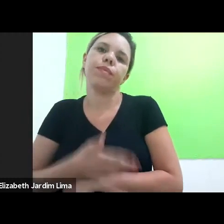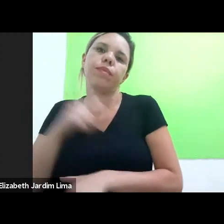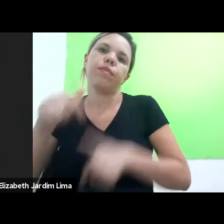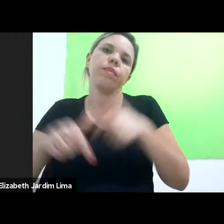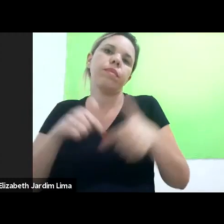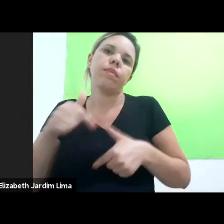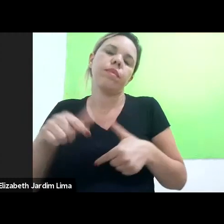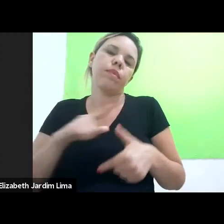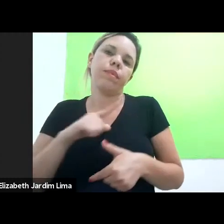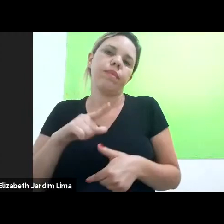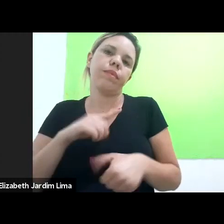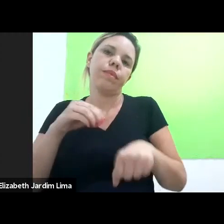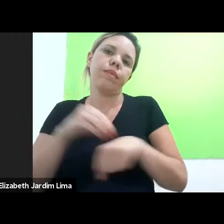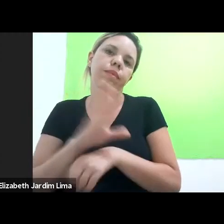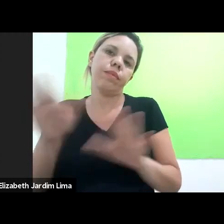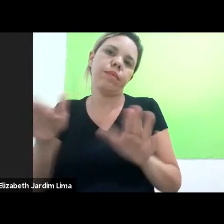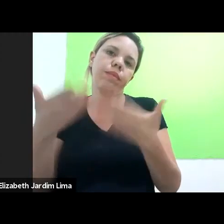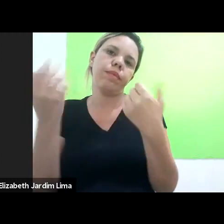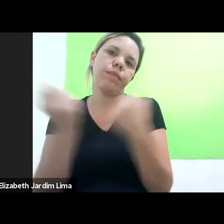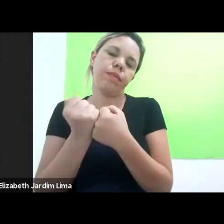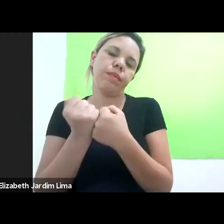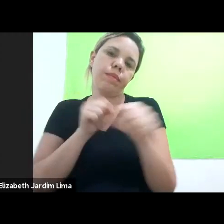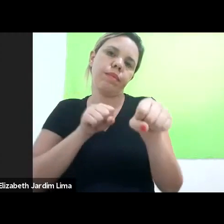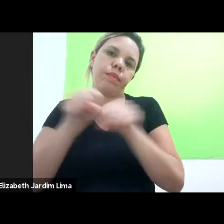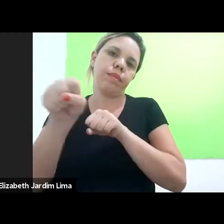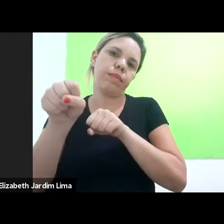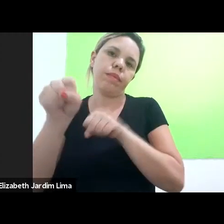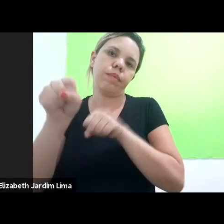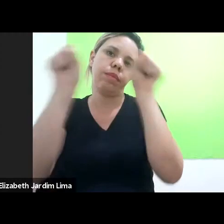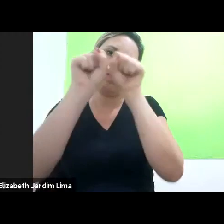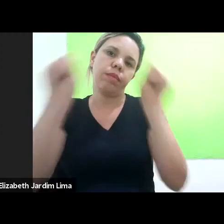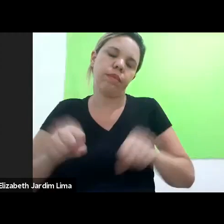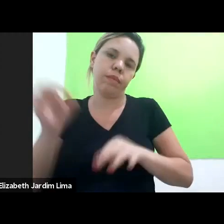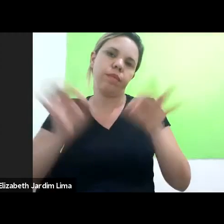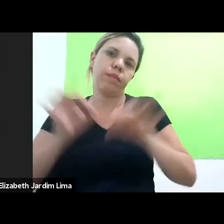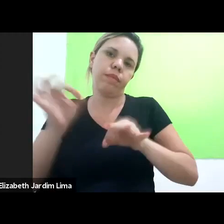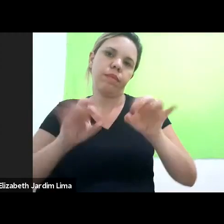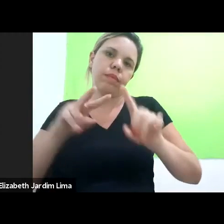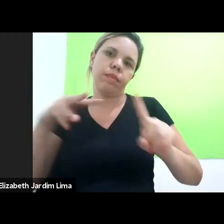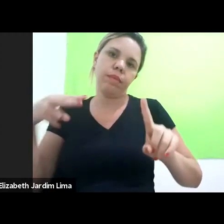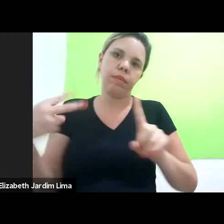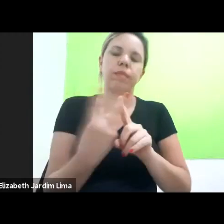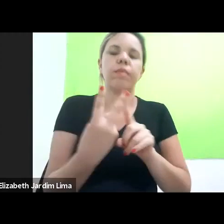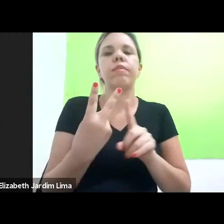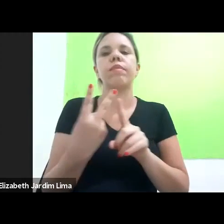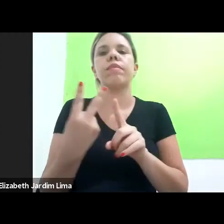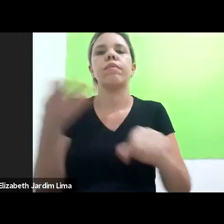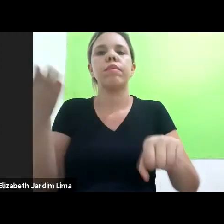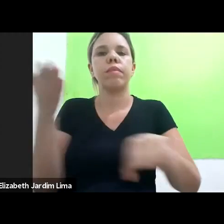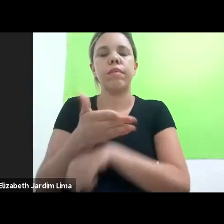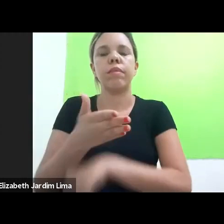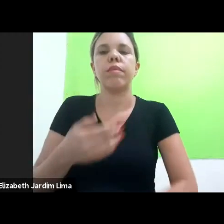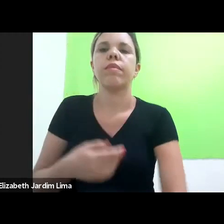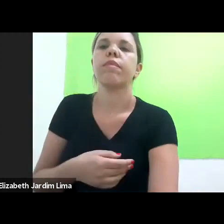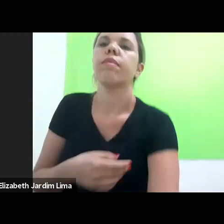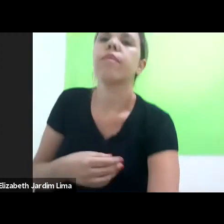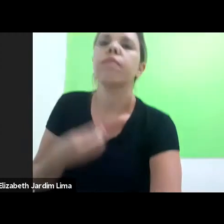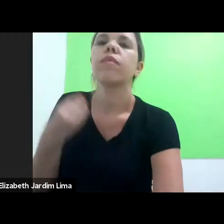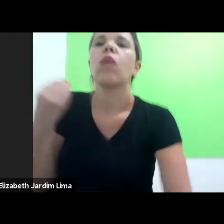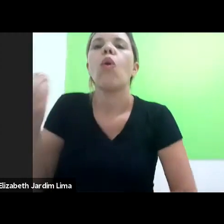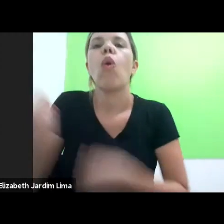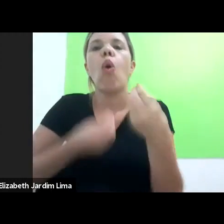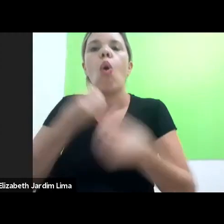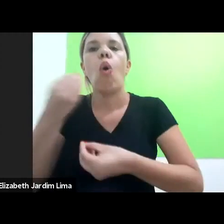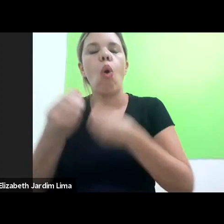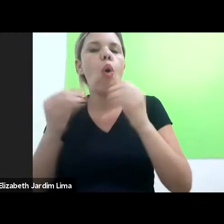vem para contribuir aí para a formação no sistema de justiça, e também na perspectiva do acesso à justiça, né? Como que essas